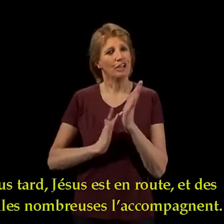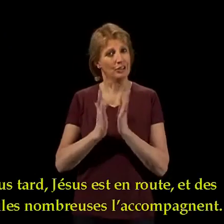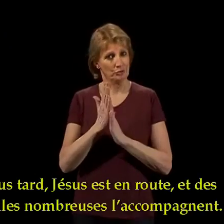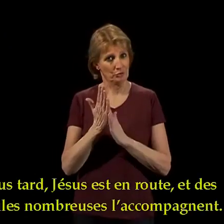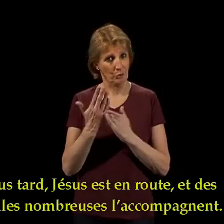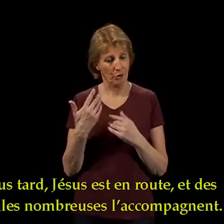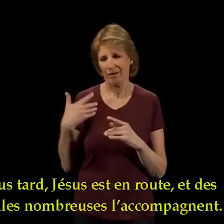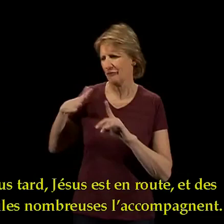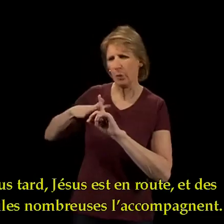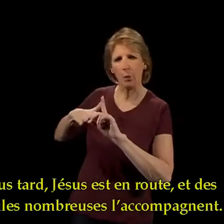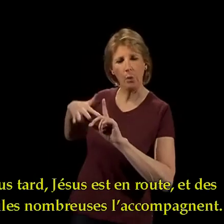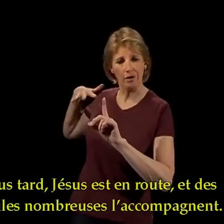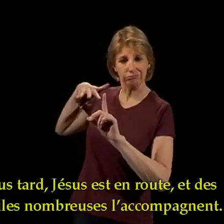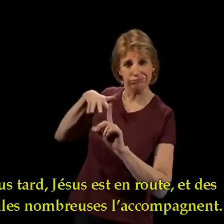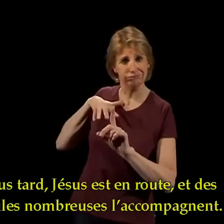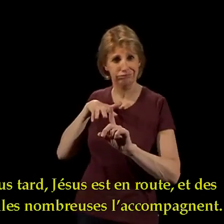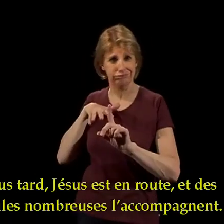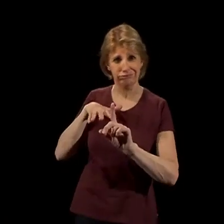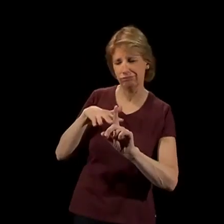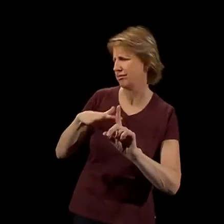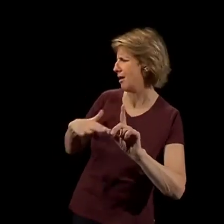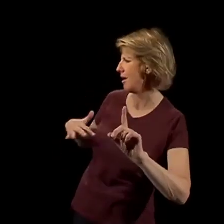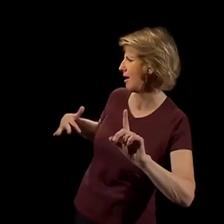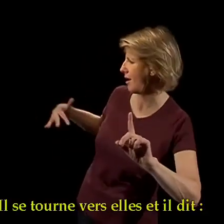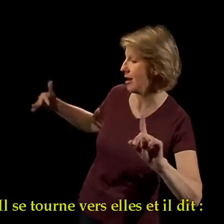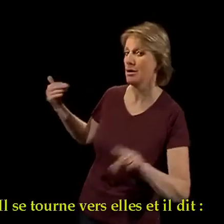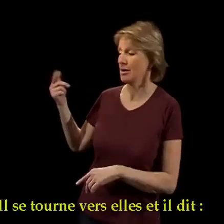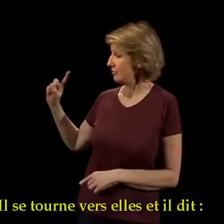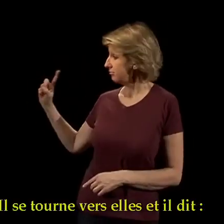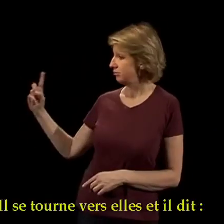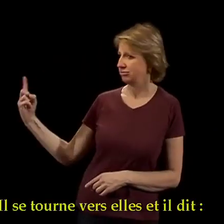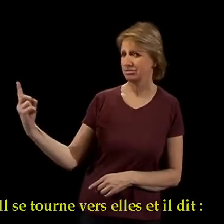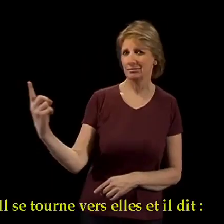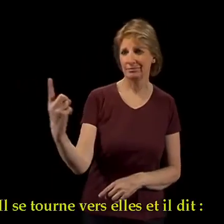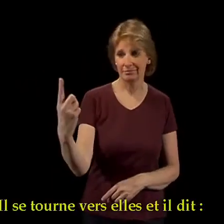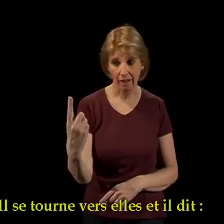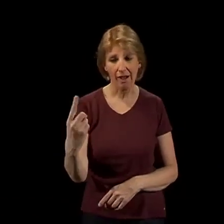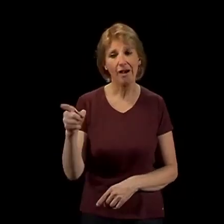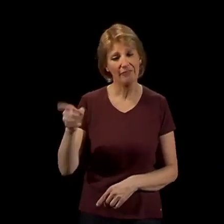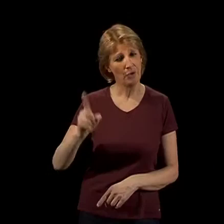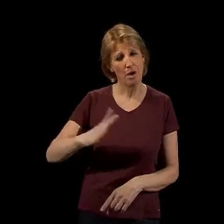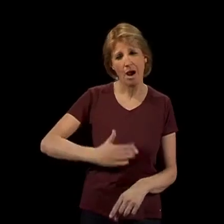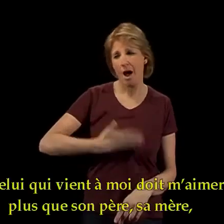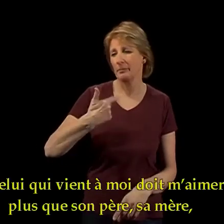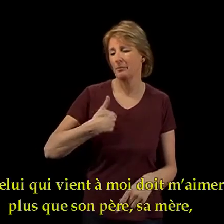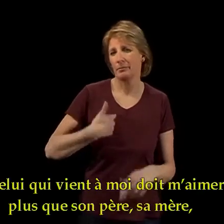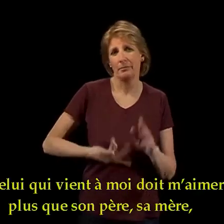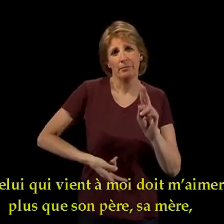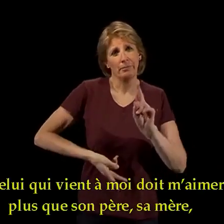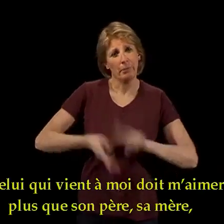Plus tard, Jésus est en route et des foules nombreuses l'accompagnent. Il se tourne vers elle et il dit, « Celui qui vient à moi doit m'aimer